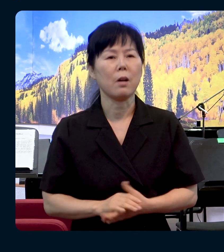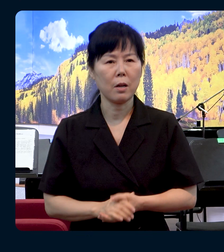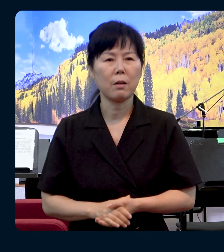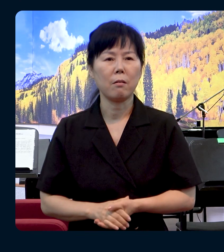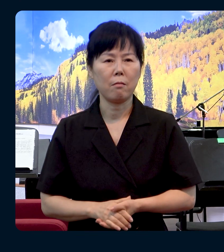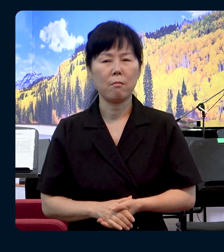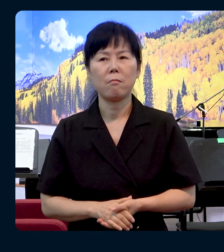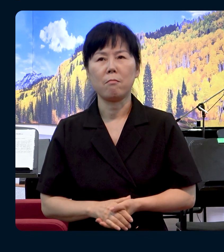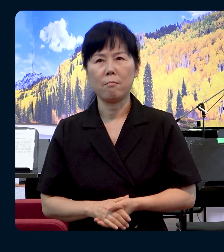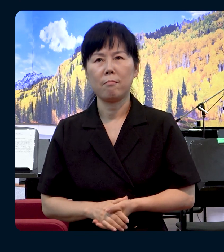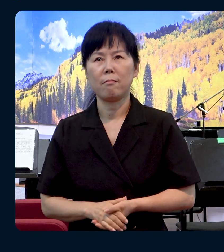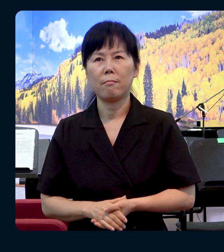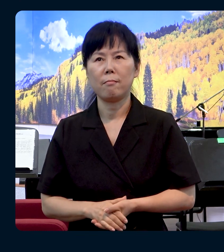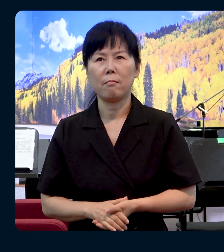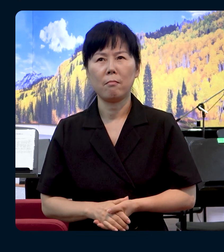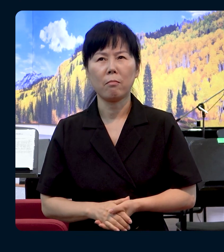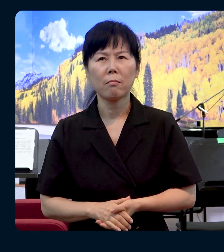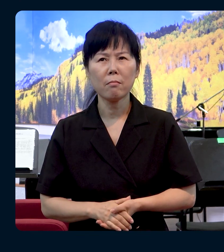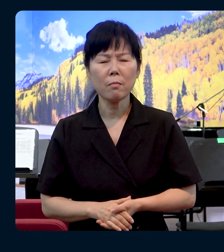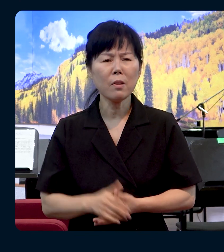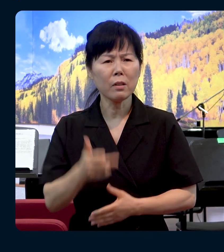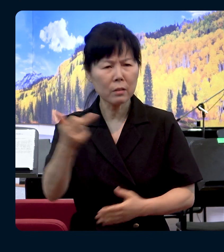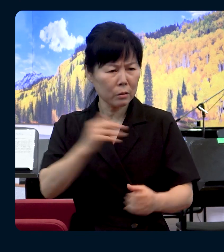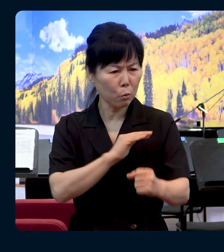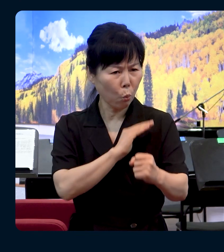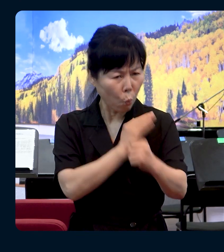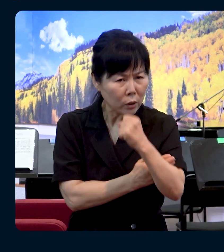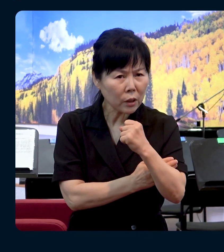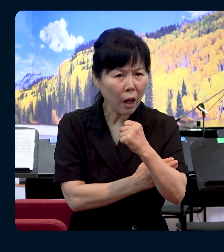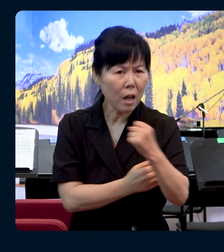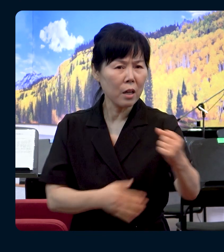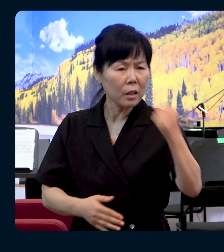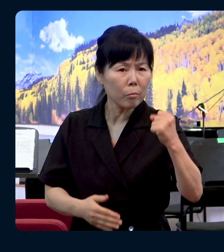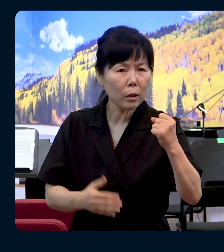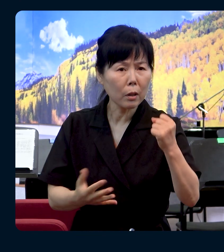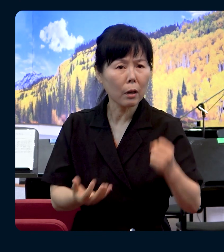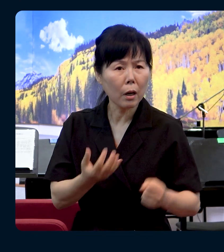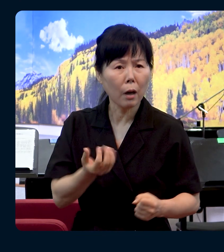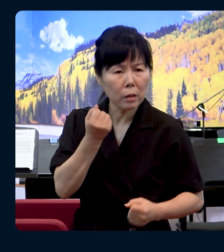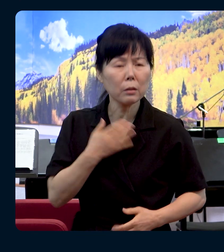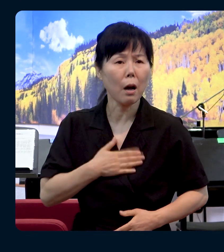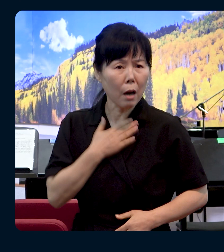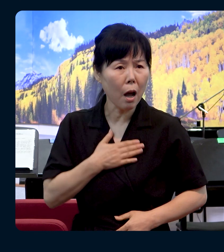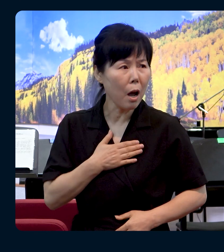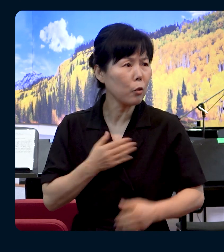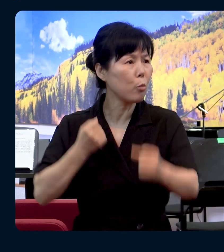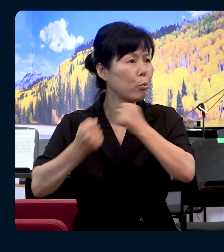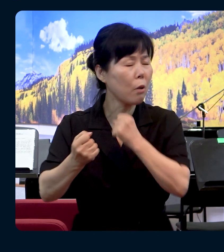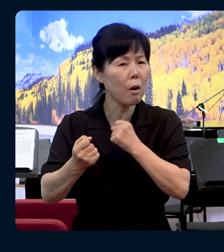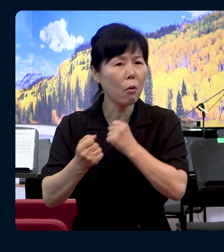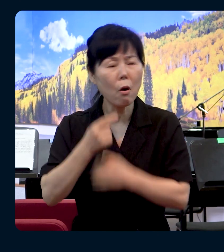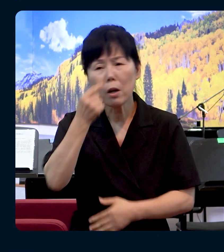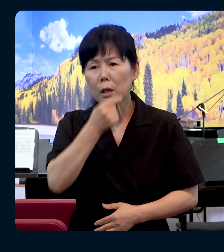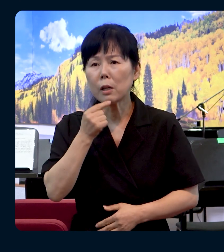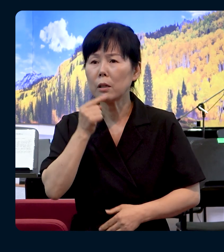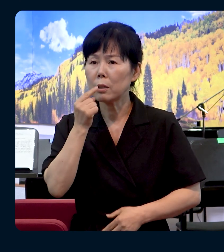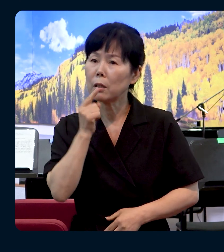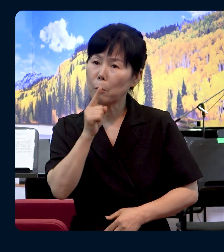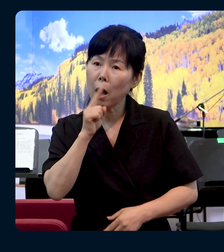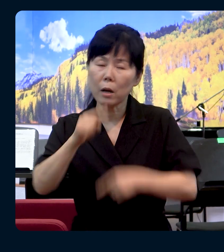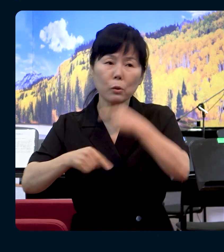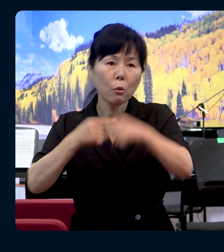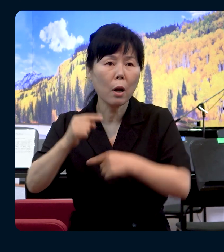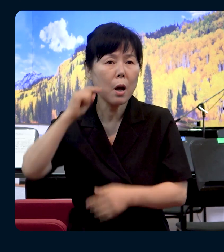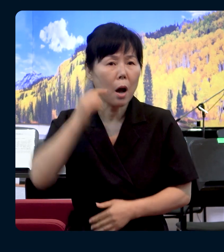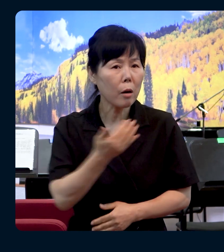알면서, 그렇죠, 그렇게 큰 권세와 파워가 있다는 것을 알면서도 자신의 입술을 온전히 아름답게